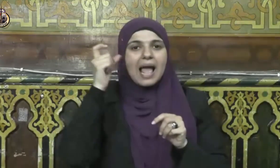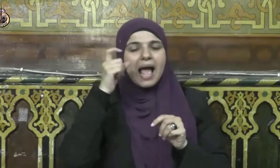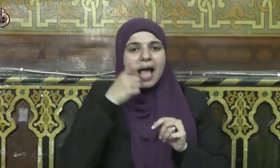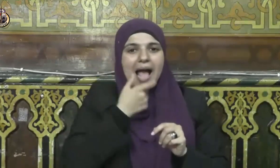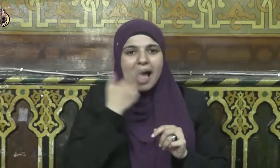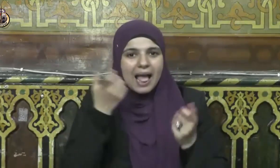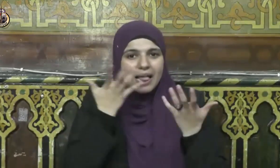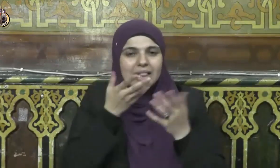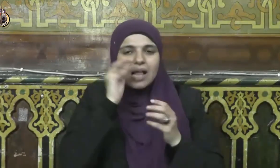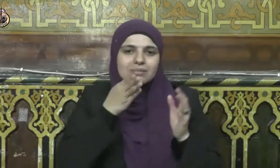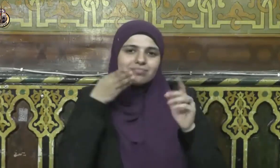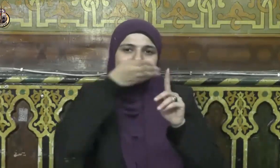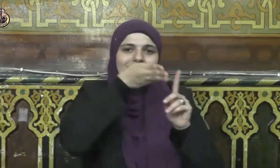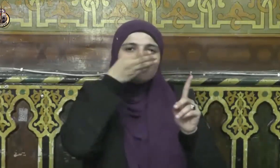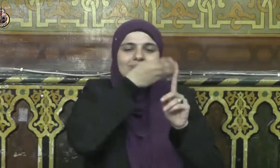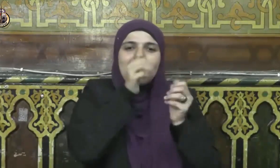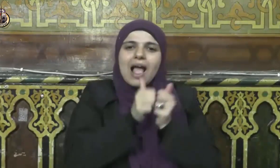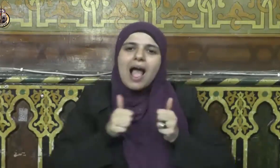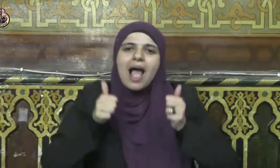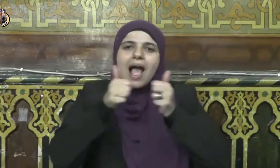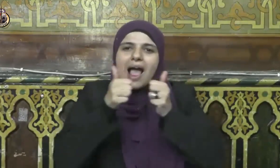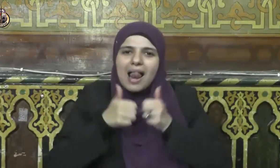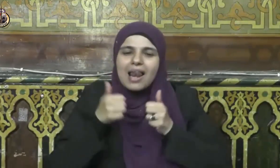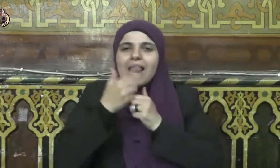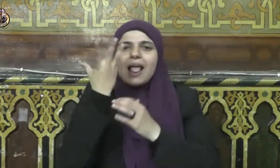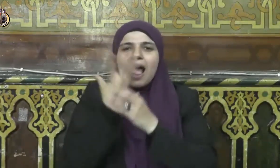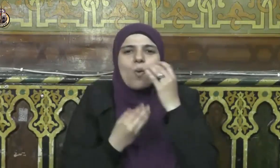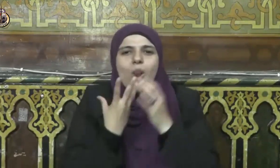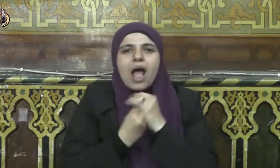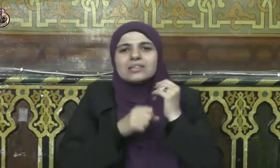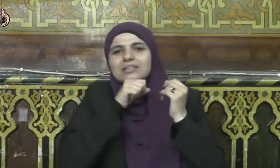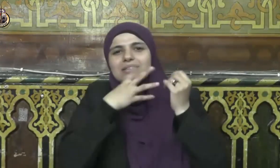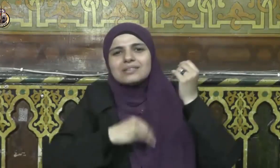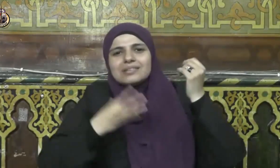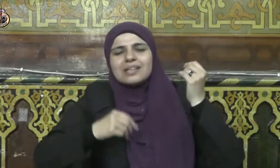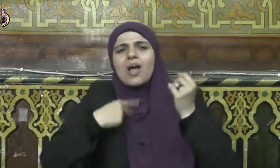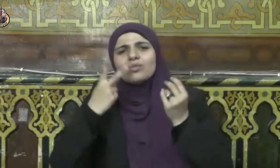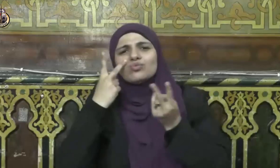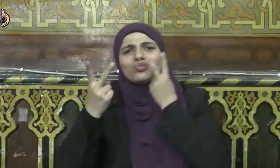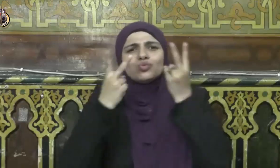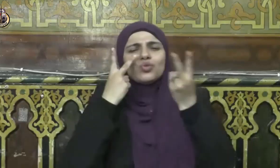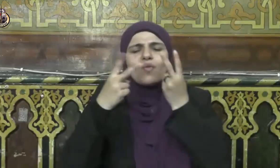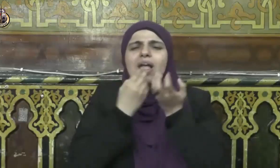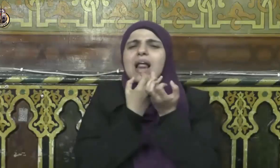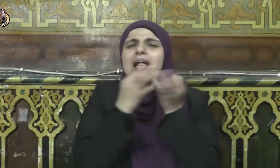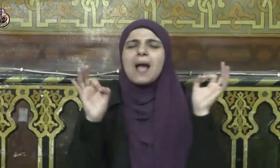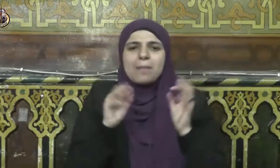التوسعة على الأهل والأبناء والأحفاد بكل مظاهر التوسعة المباحة،